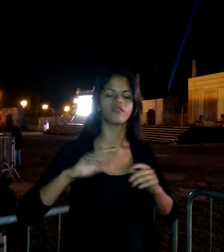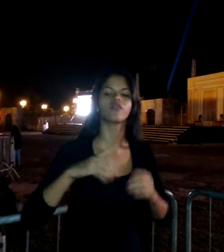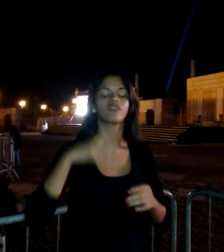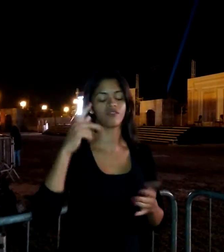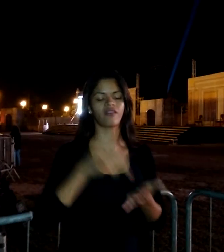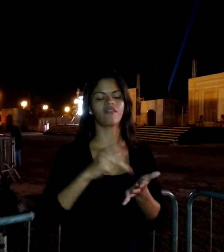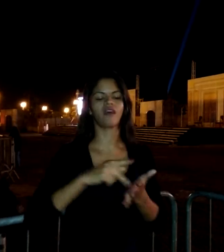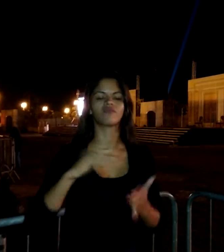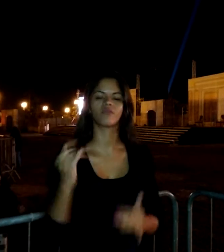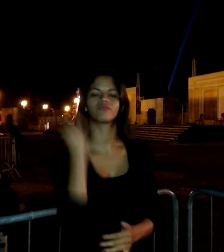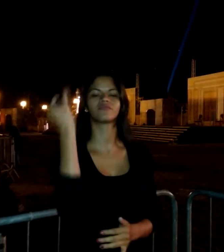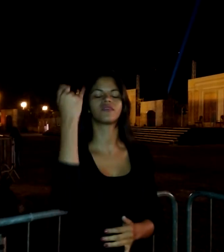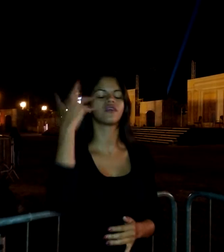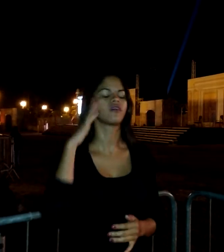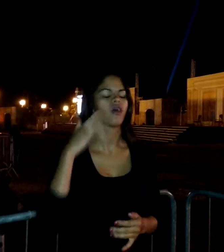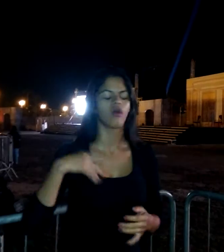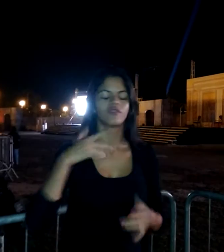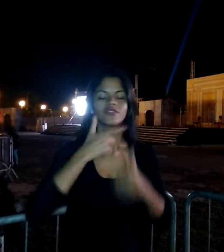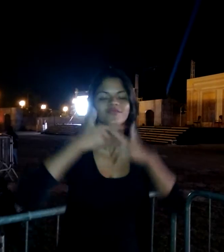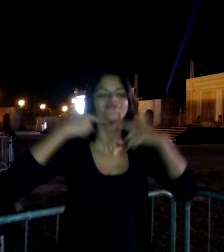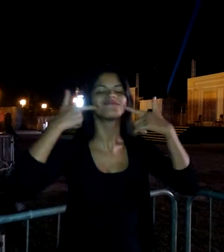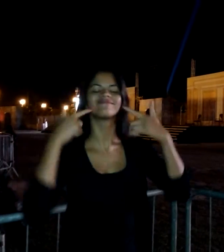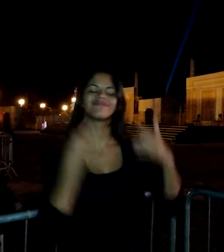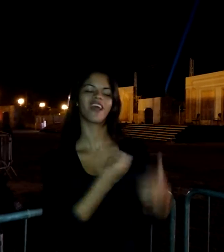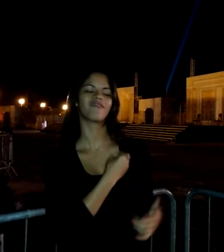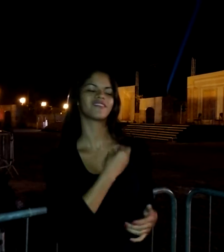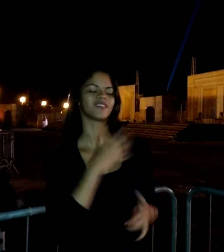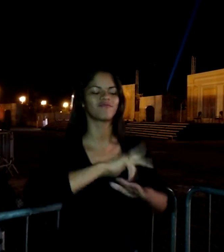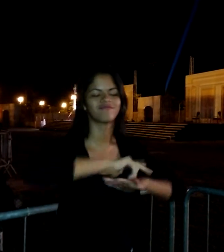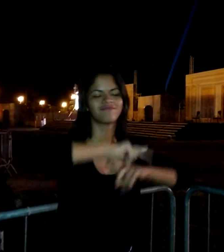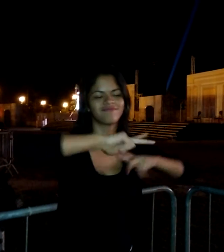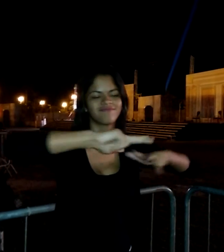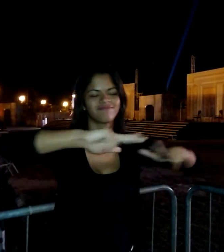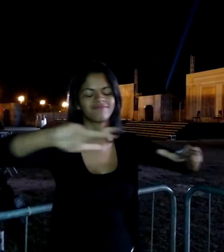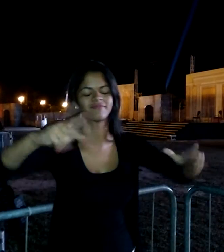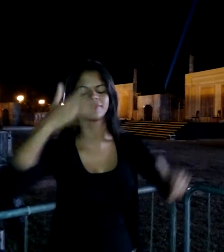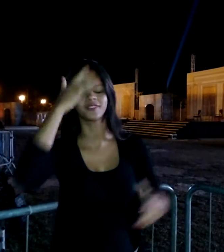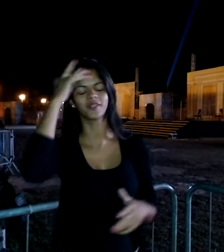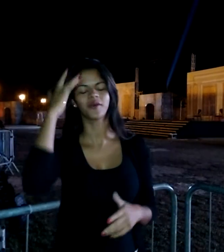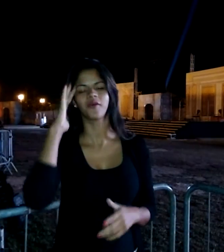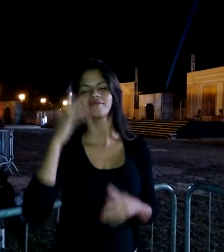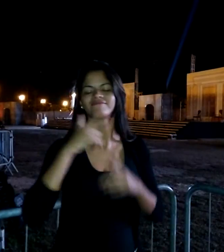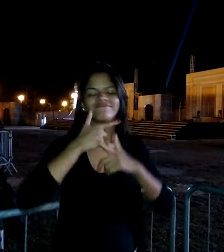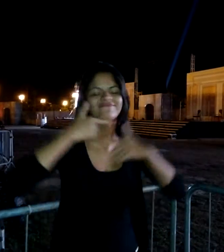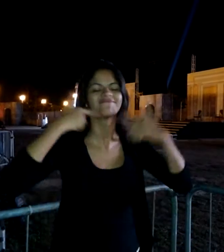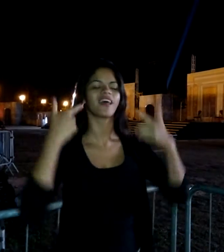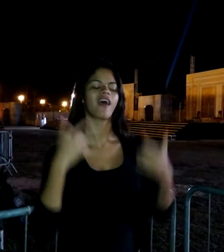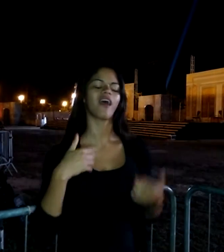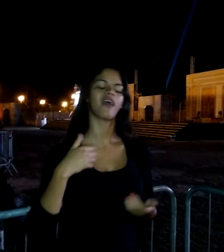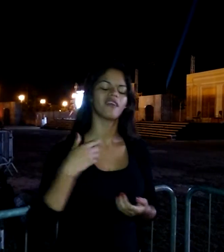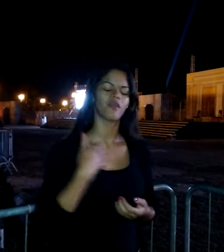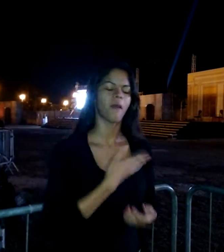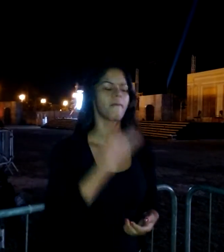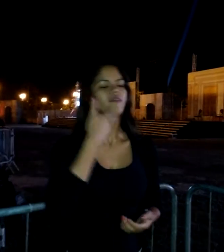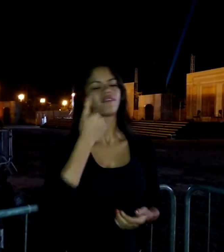Investimos em sorrisos, levando para o cotidiano das pessoas mais alegria, qualidade de vida e segurança.